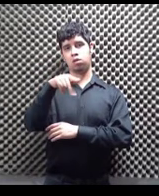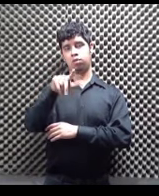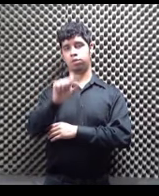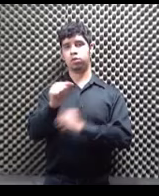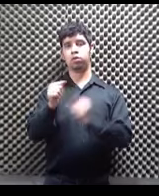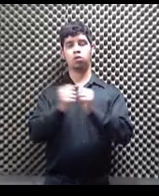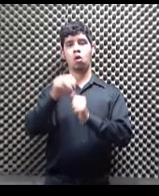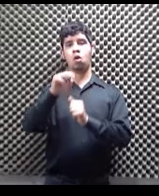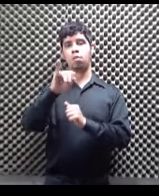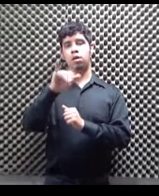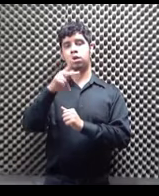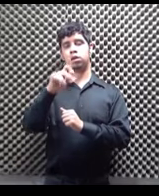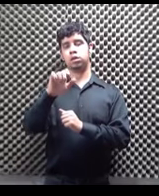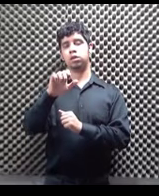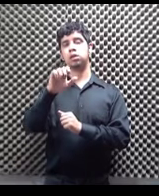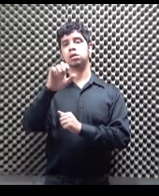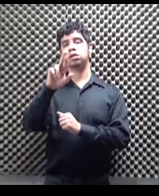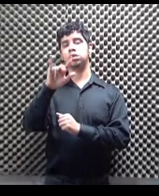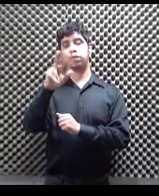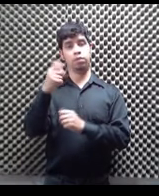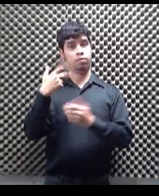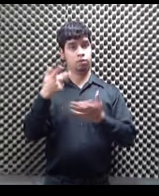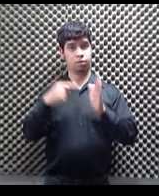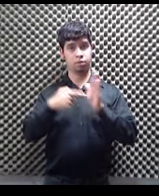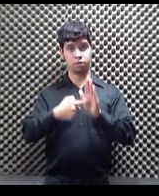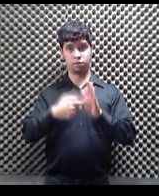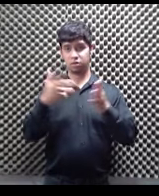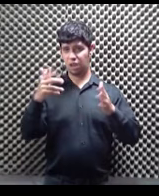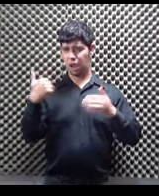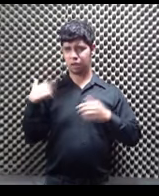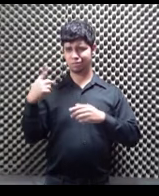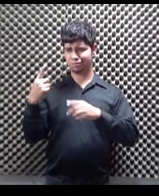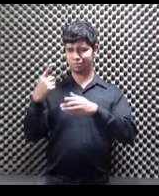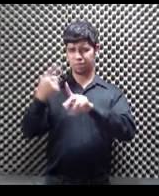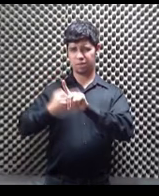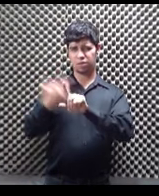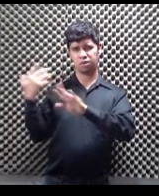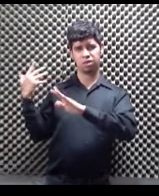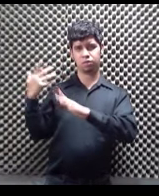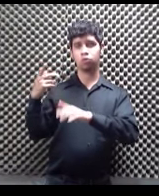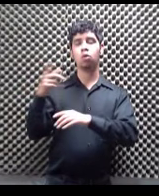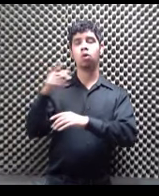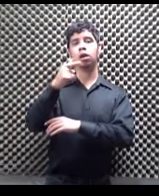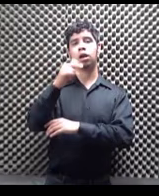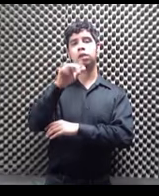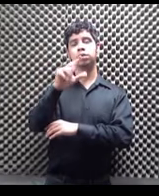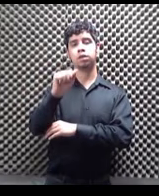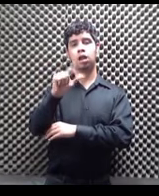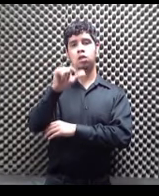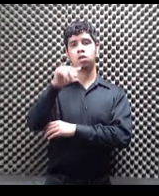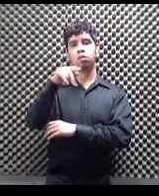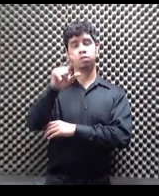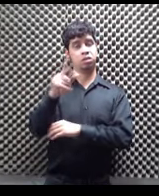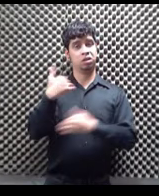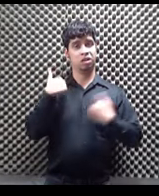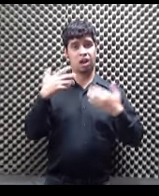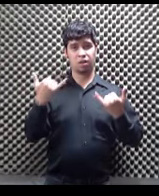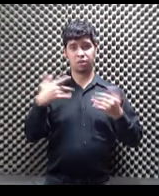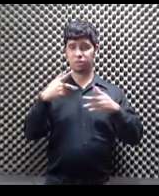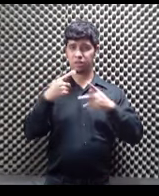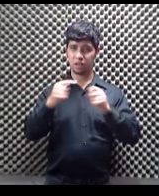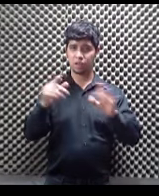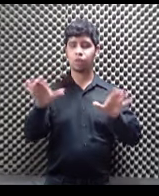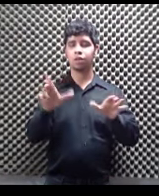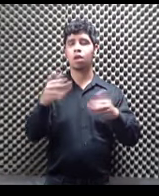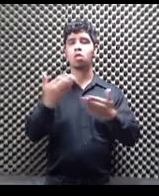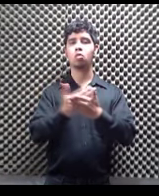Okay. Que van para una presentación. Ya García López estuvo el mes pasado y aparentemente vamos a ir tratando de crear un nuevo